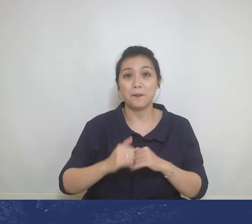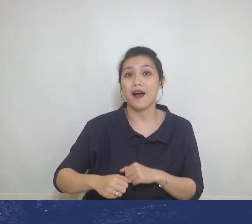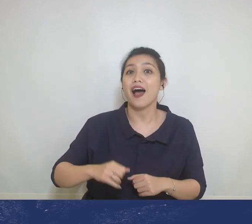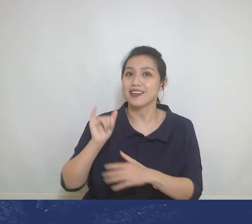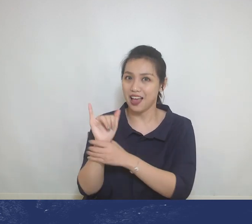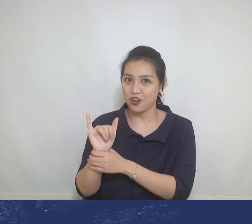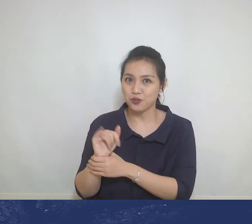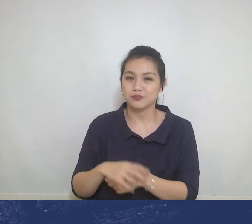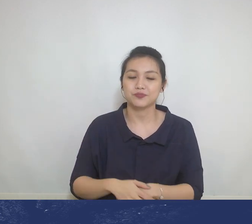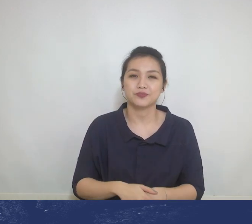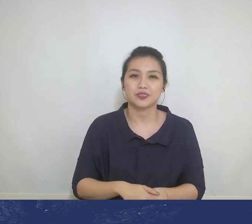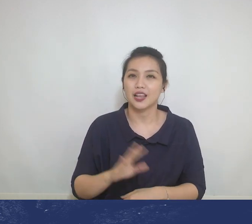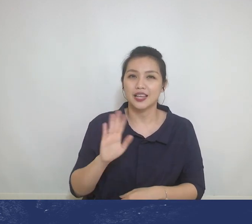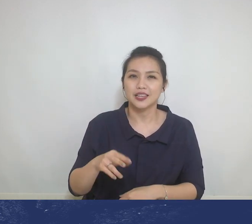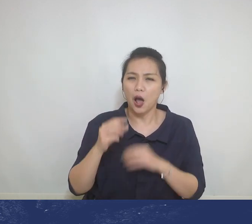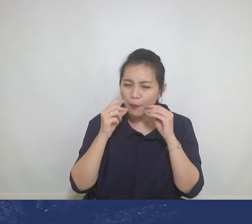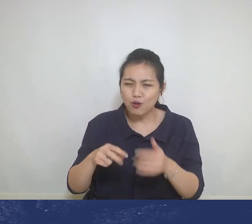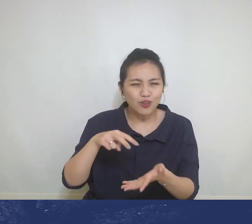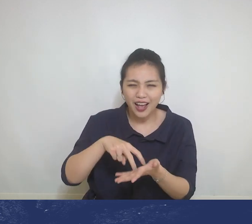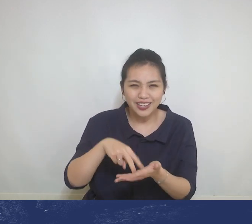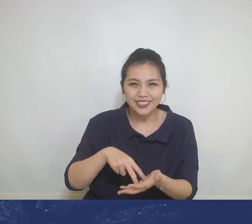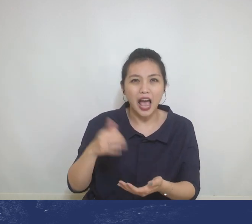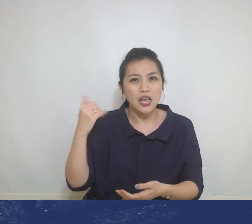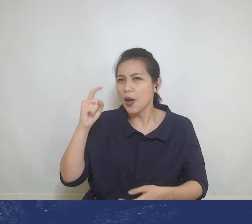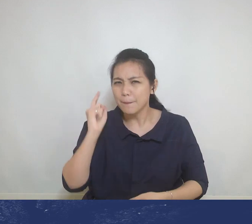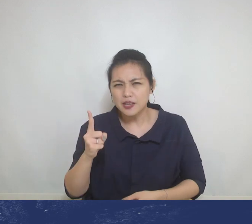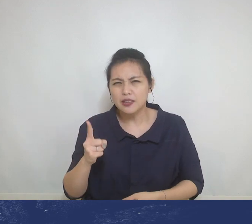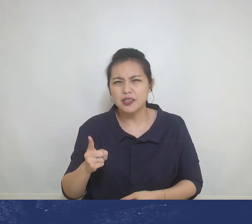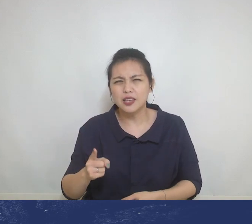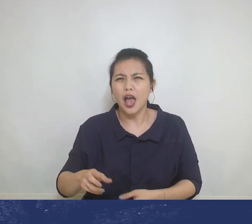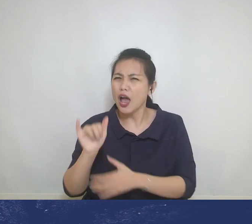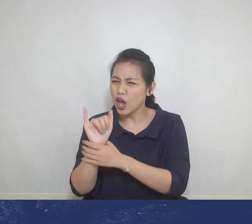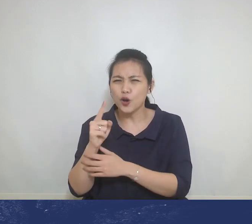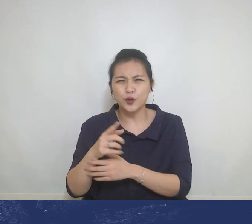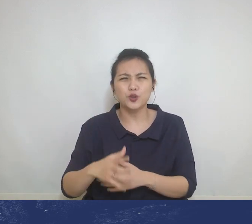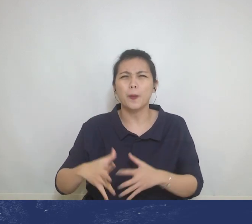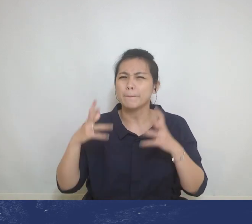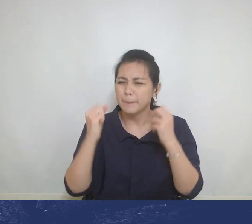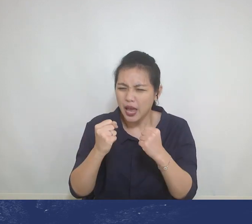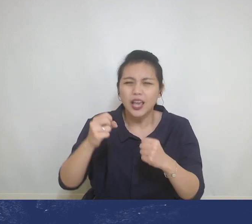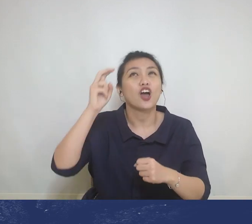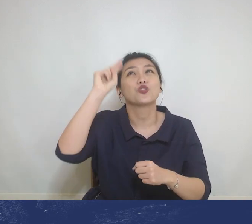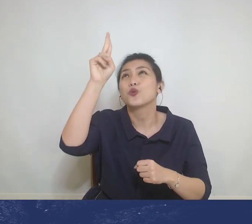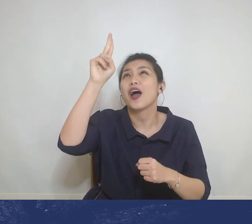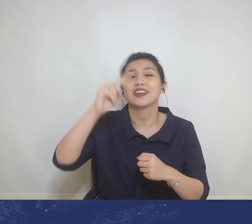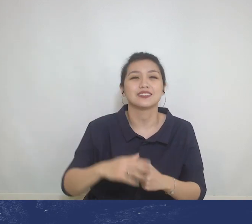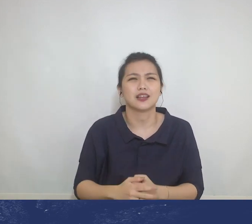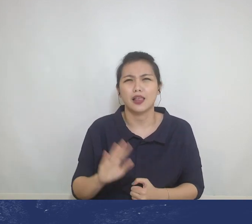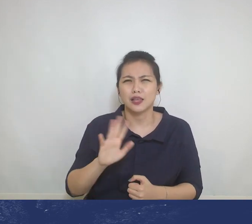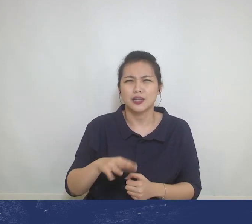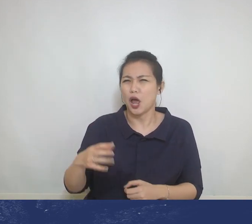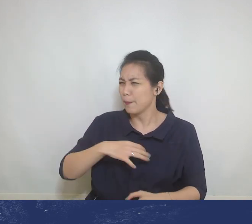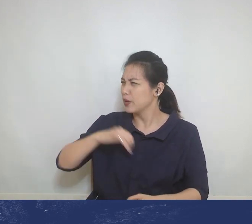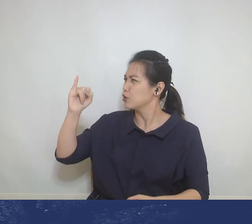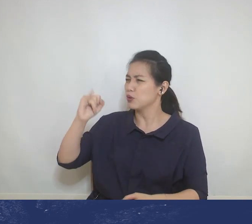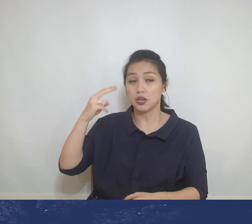perlu kakinya lagi. Yang penting dia itu sama Tuhan. Yang penting dia itu pegangan dengan Tuhannya. Itu yang penting buat dia.